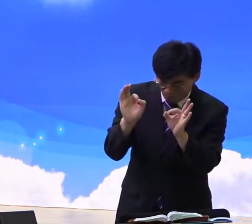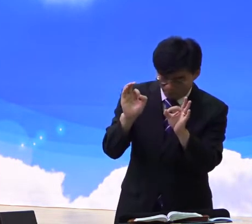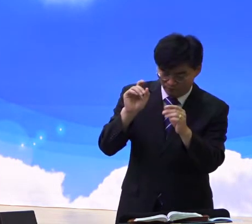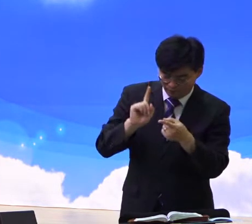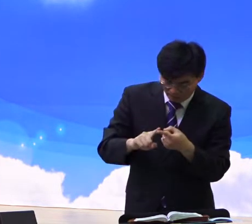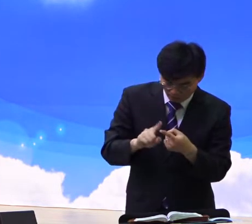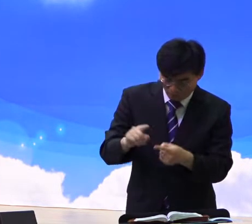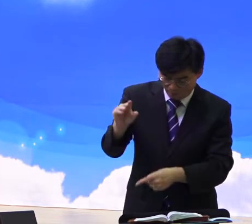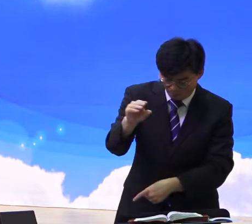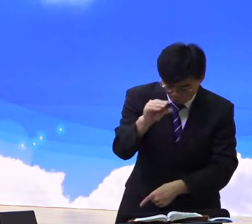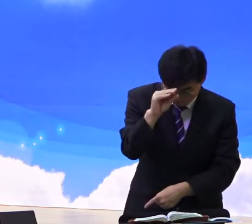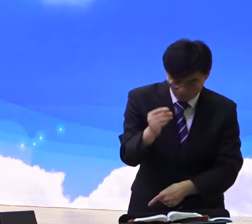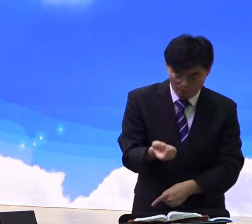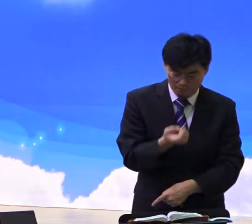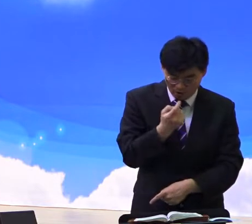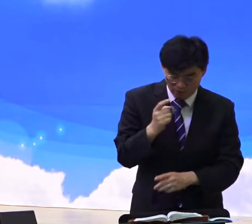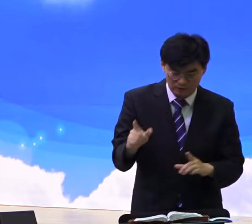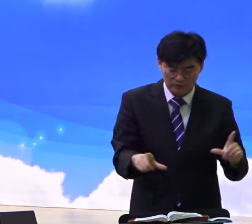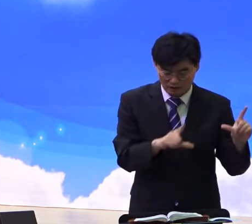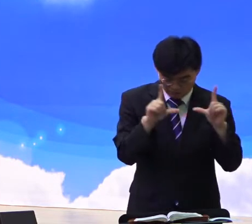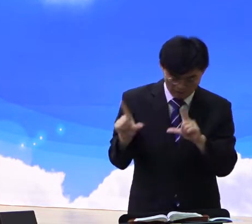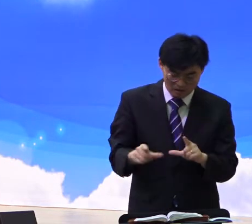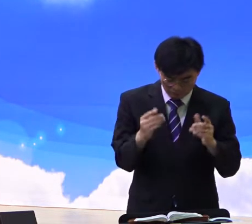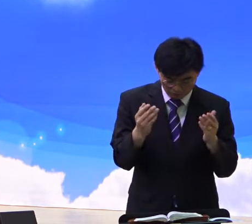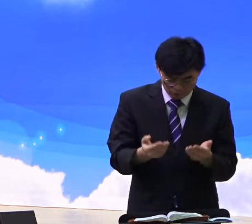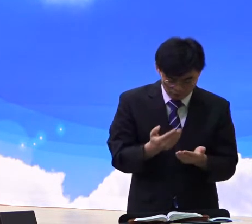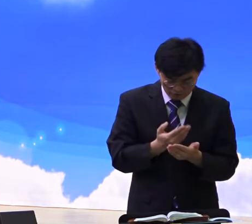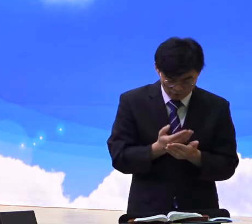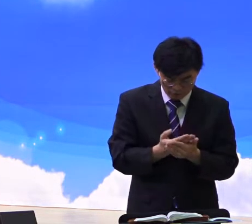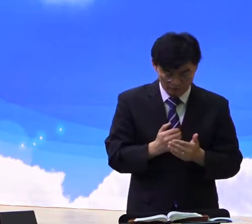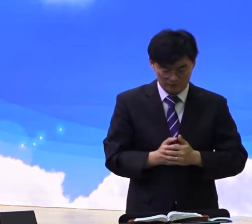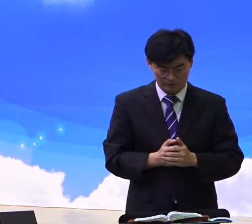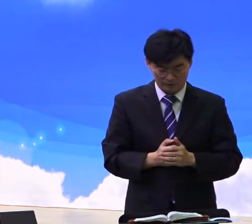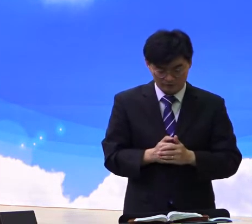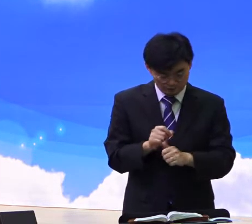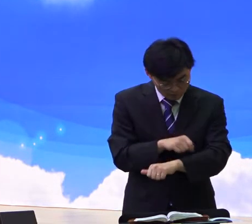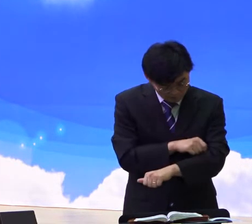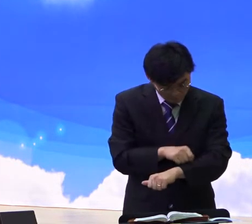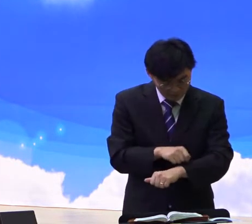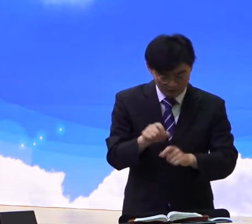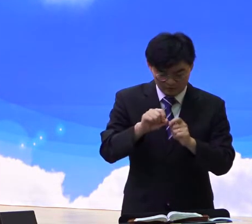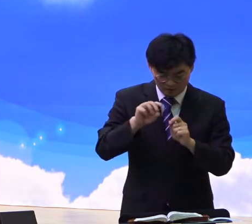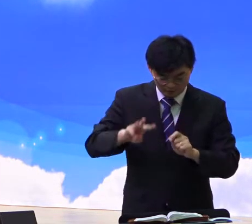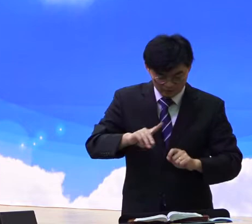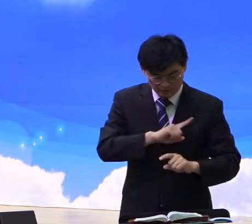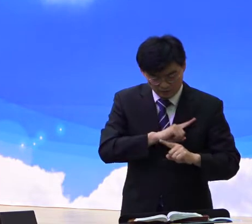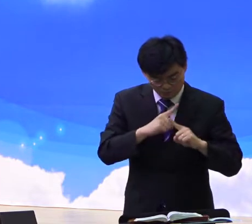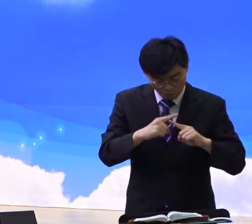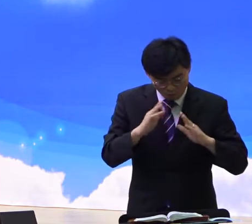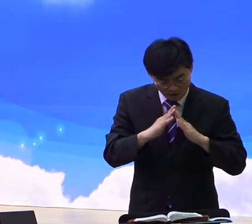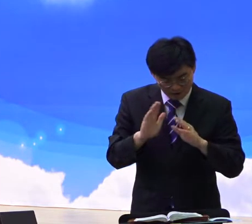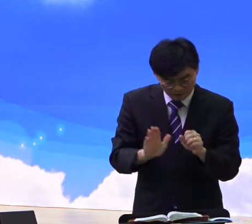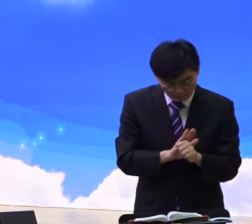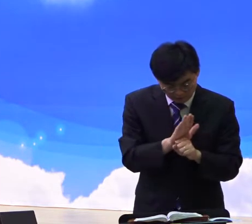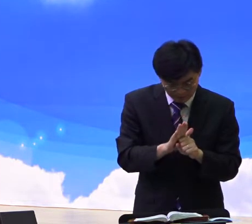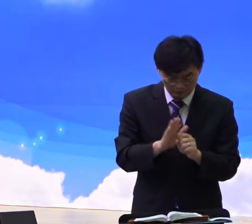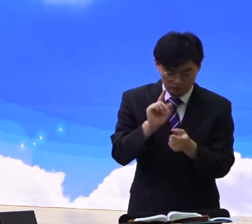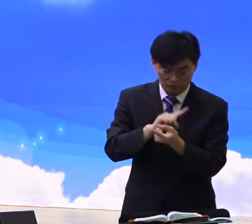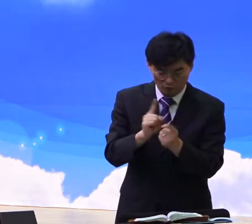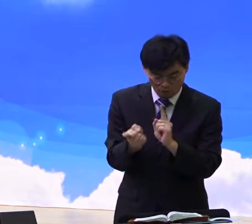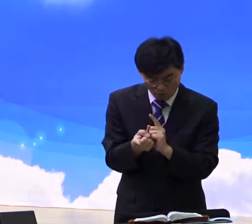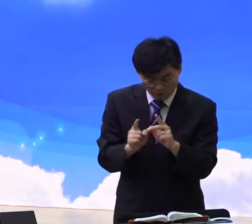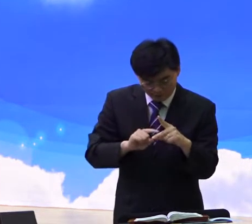주님을 닮아가는 삶을 살아갈 수 있도록 복 주시옵소서. 특별히 우리 영천 제1교회를 사랑하시어 서로